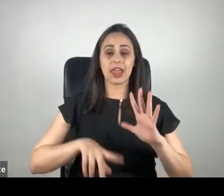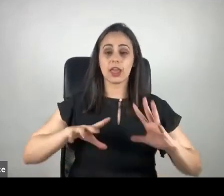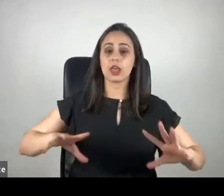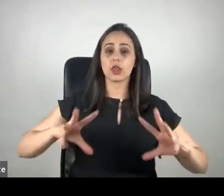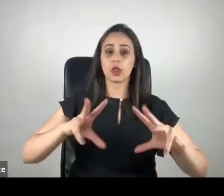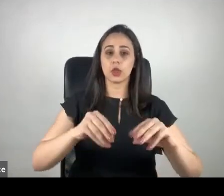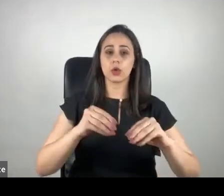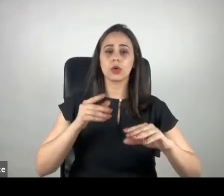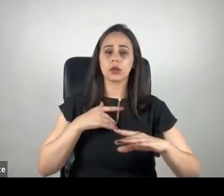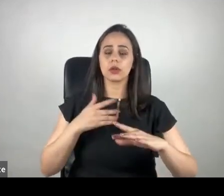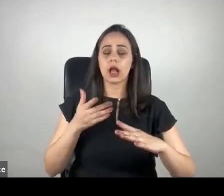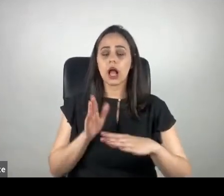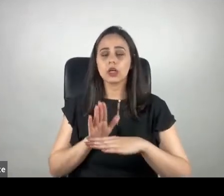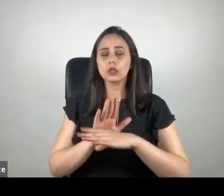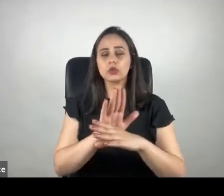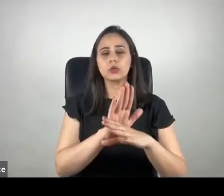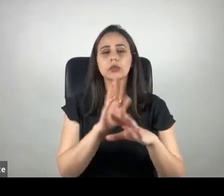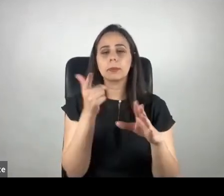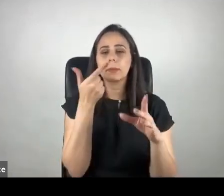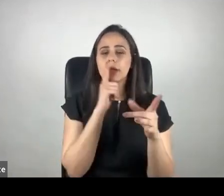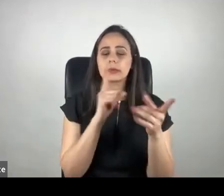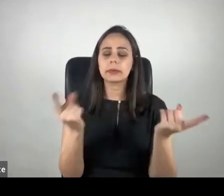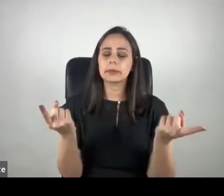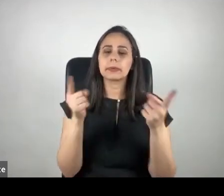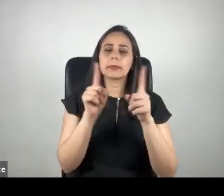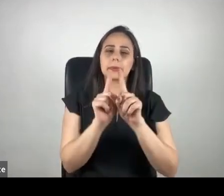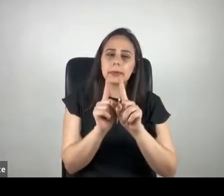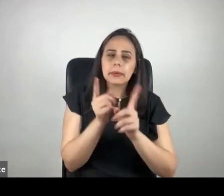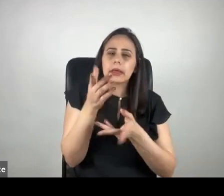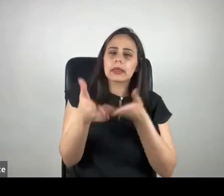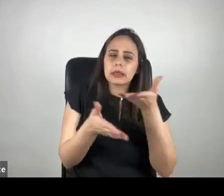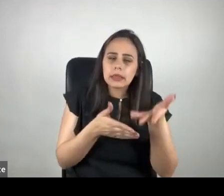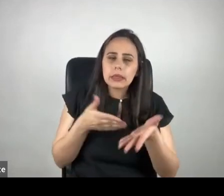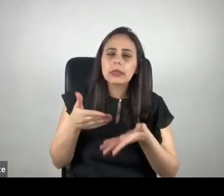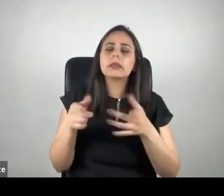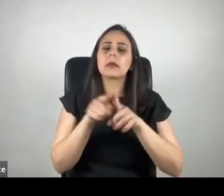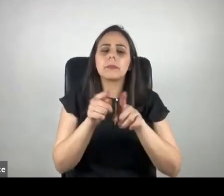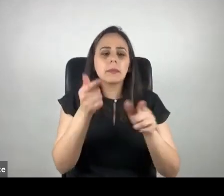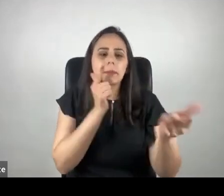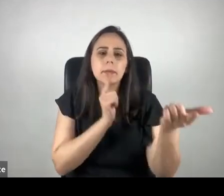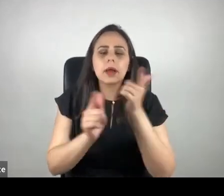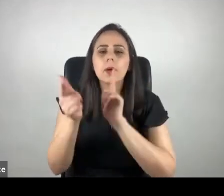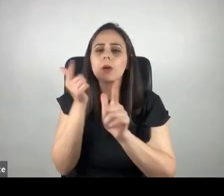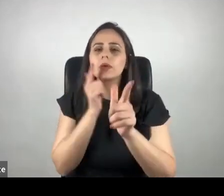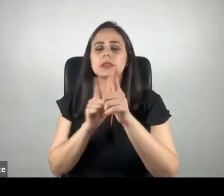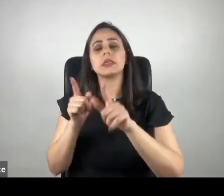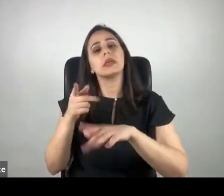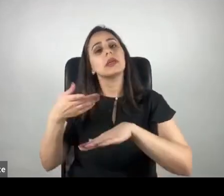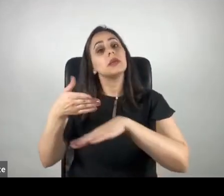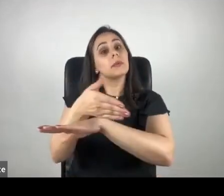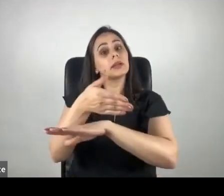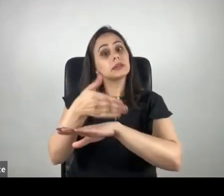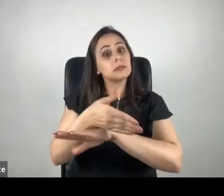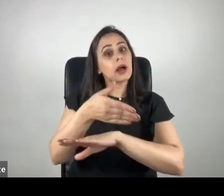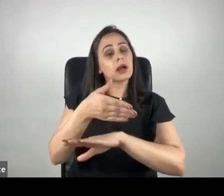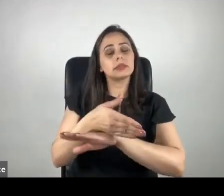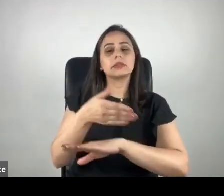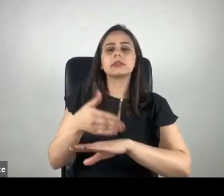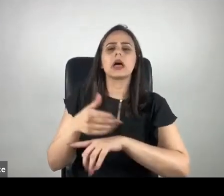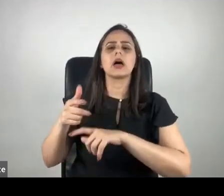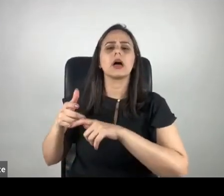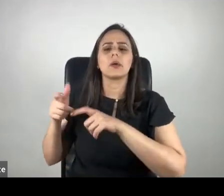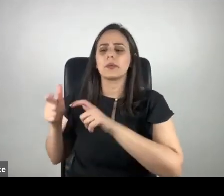de aproximação no trato e na aquisição para a efetiva participação de pessoas nos